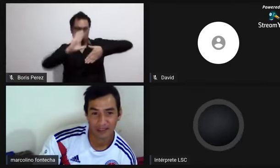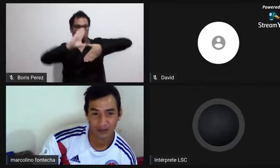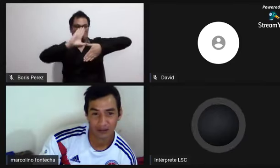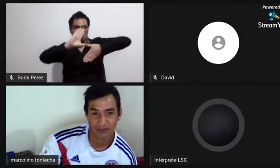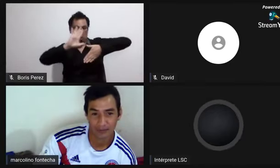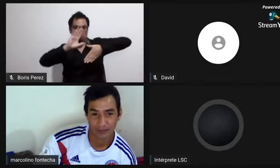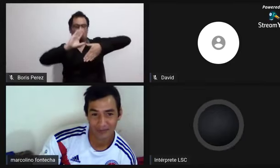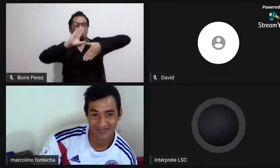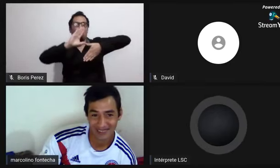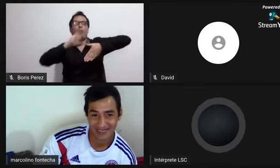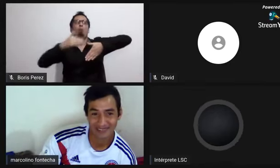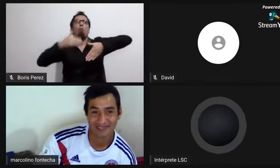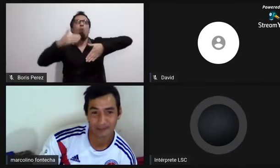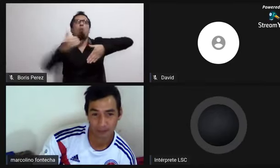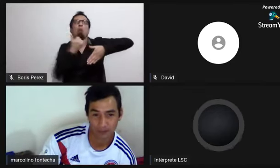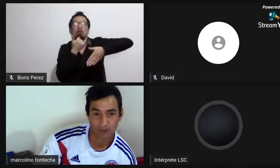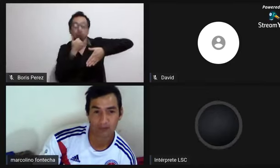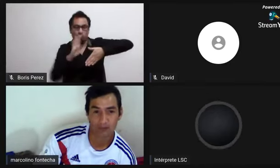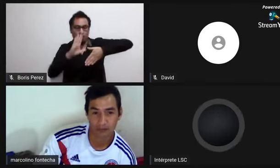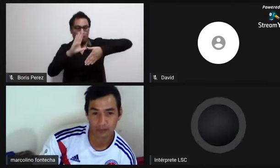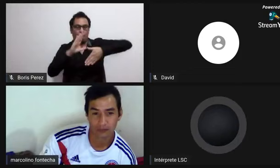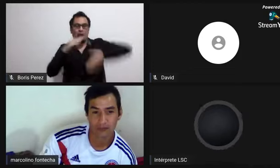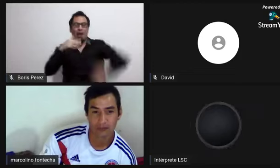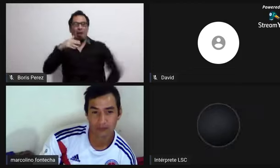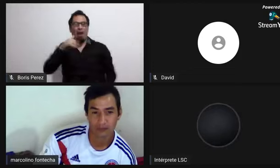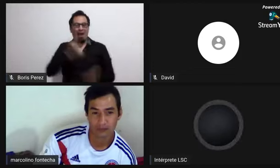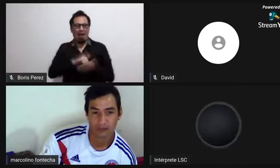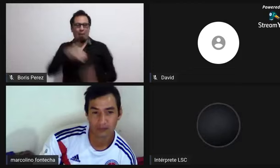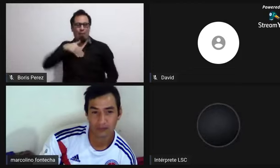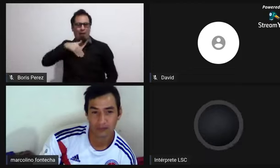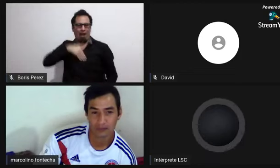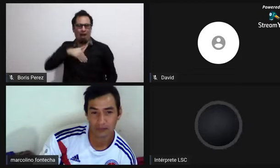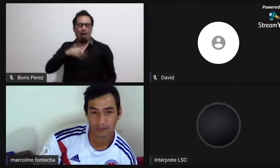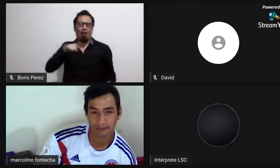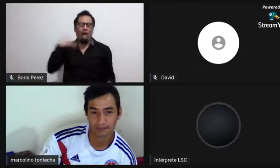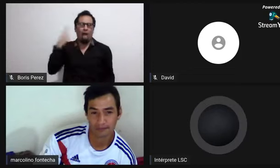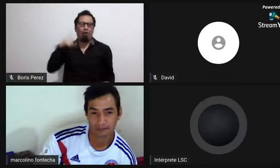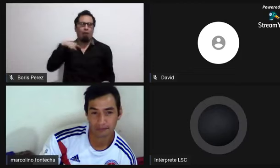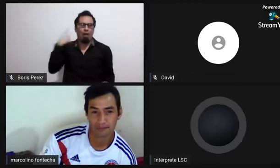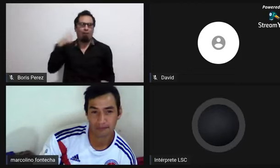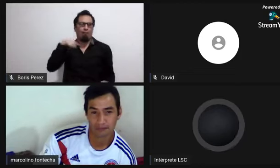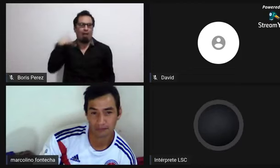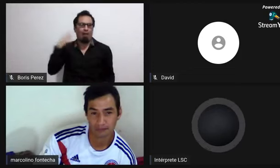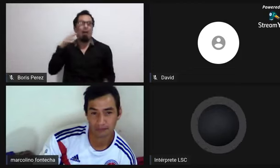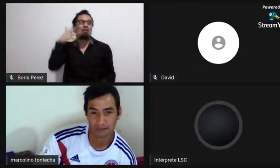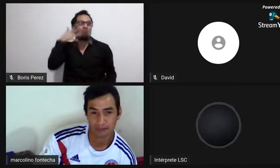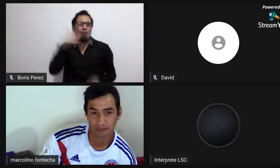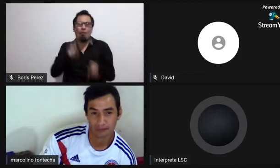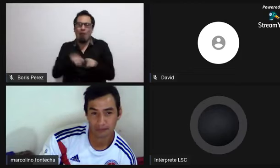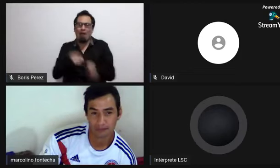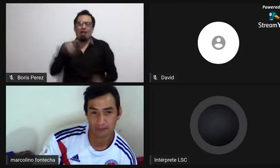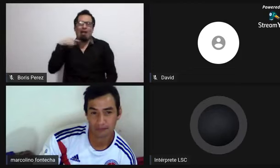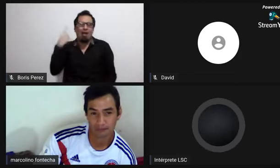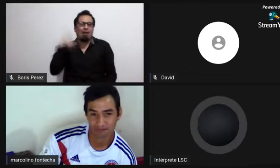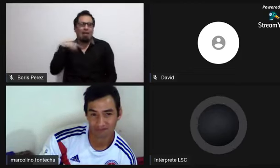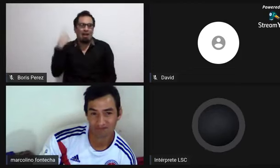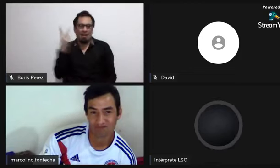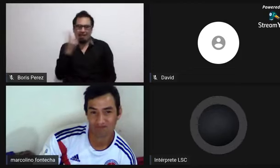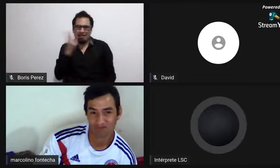inició en julio de 1810, error de interpretación, julio de 1810,